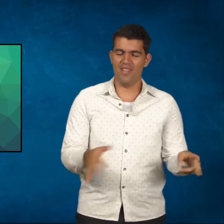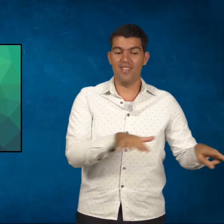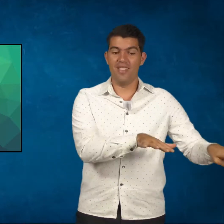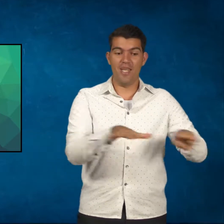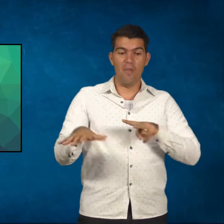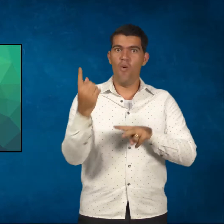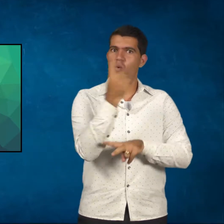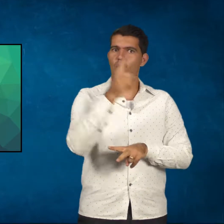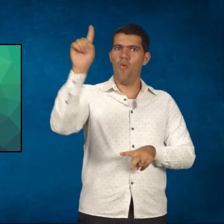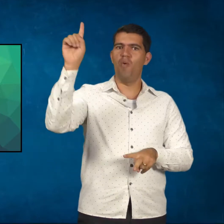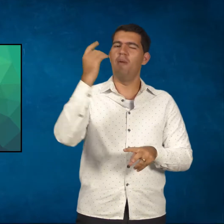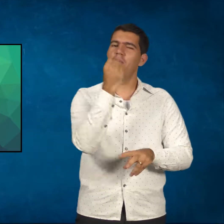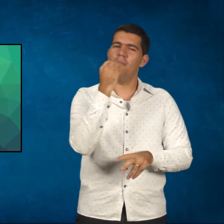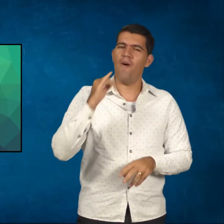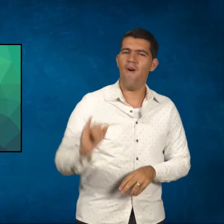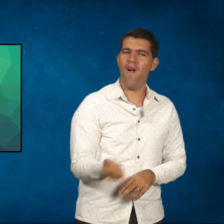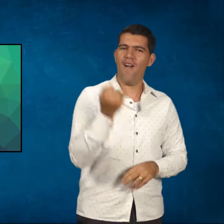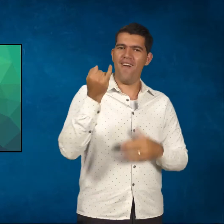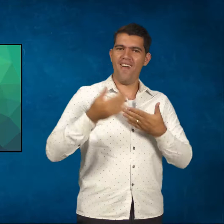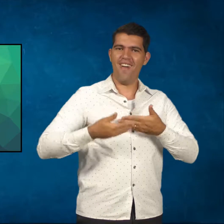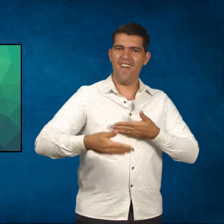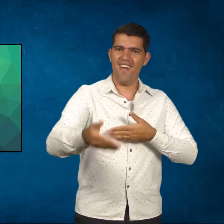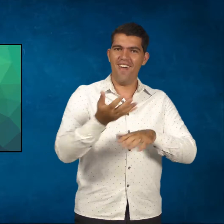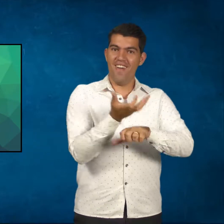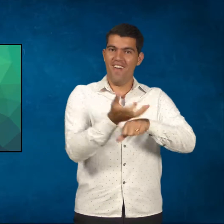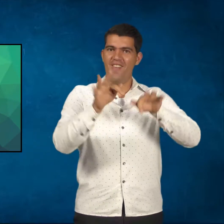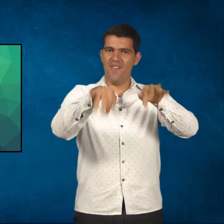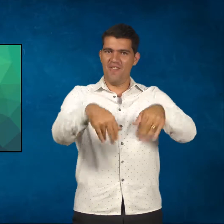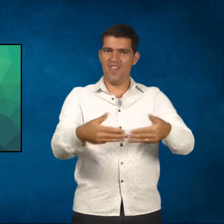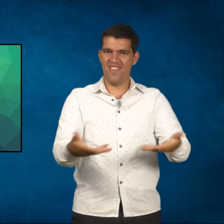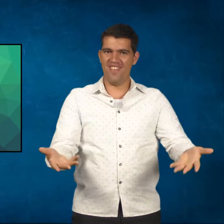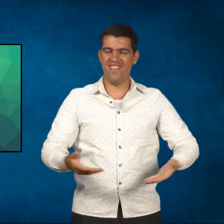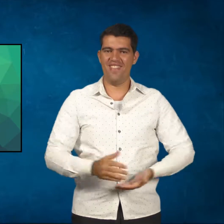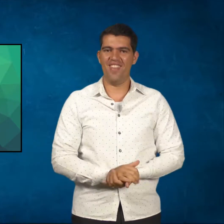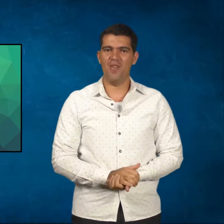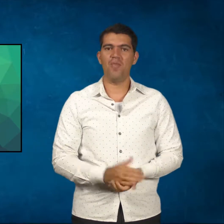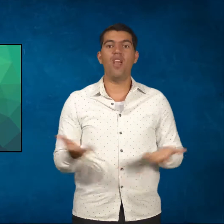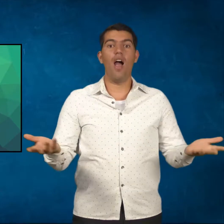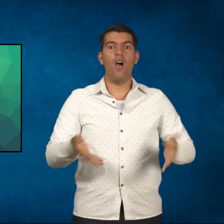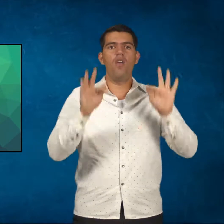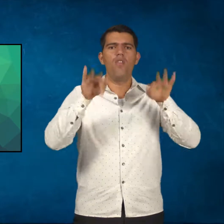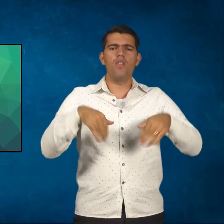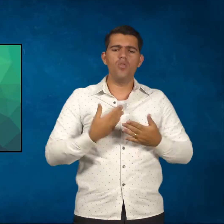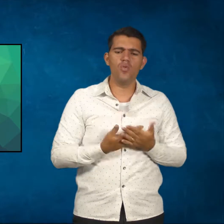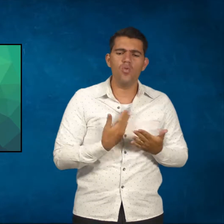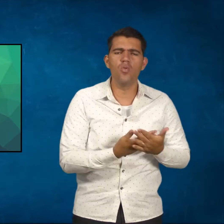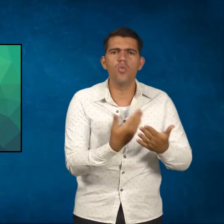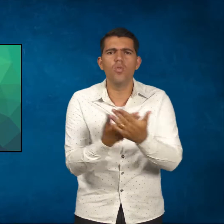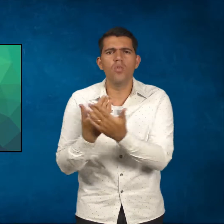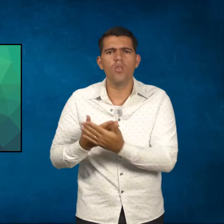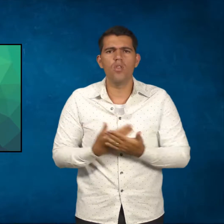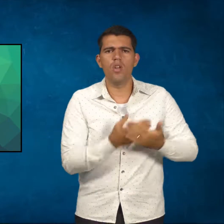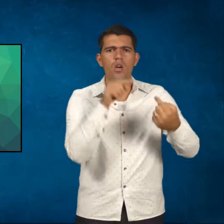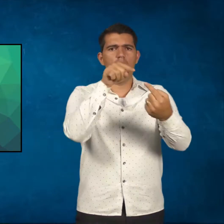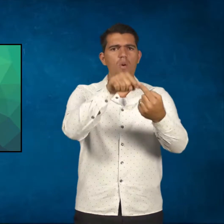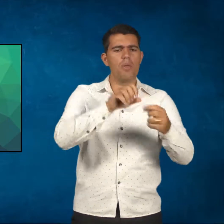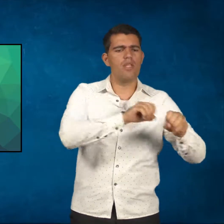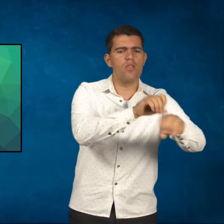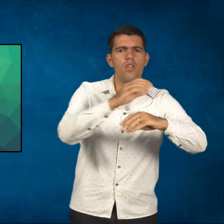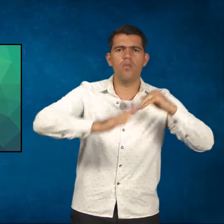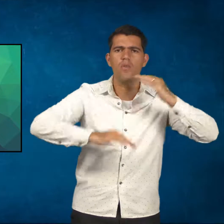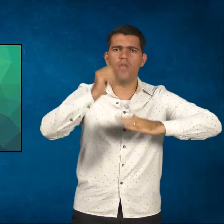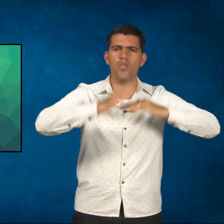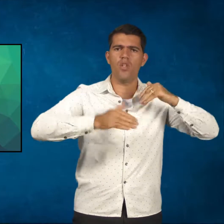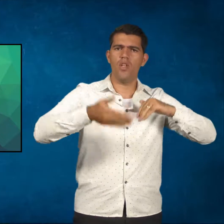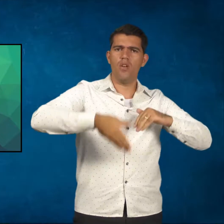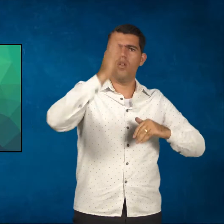bem proveitosa para o encerramento da disciplina. Bom, para finalizar os nossos estudos sobre a educação profissional no